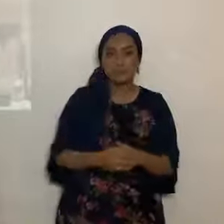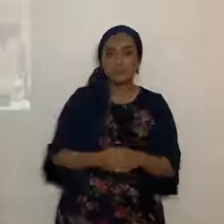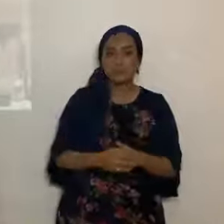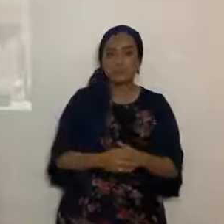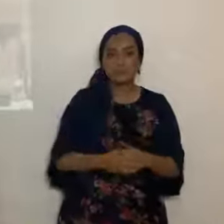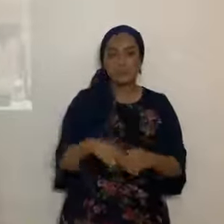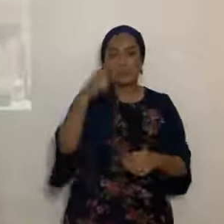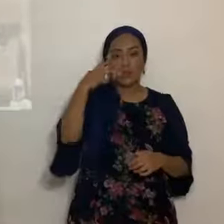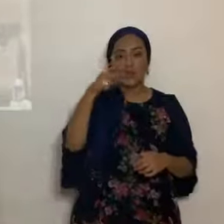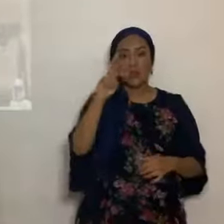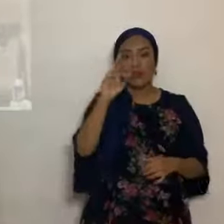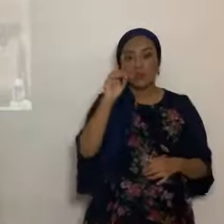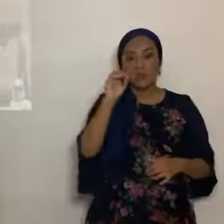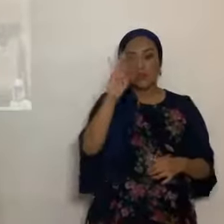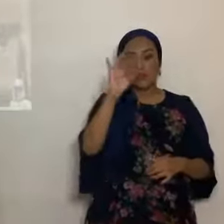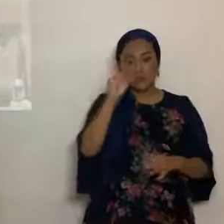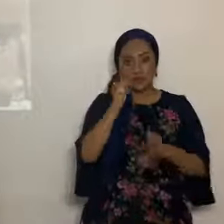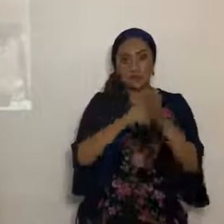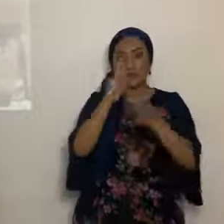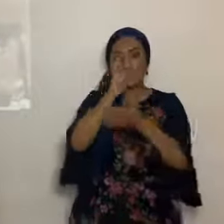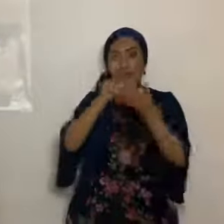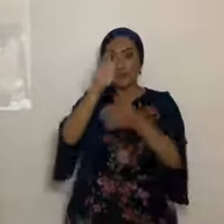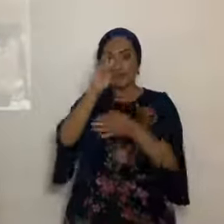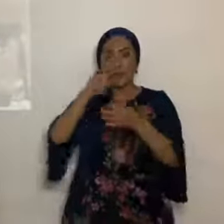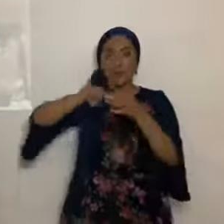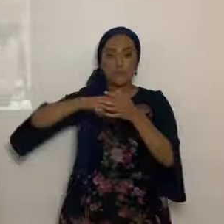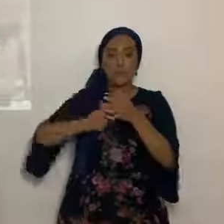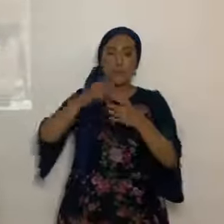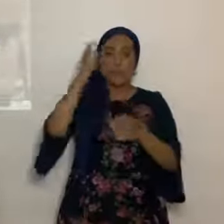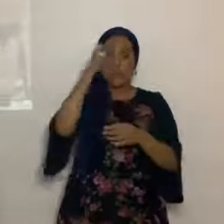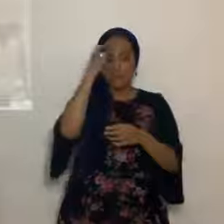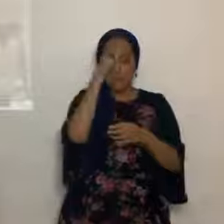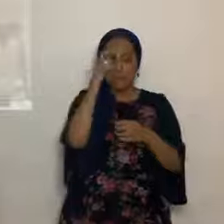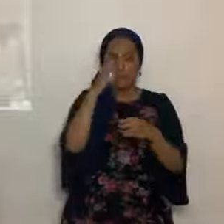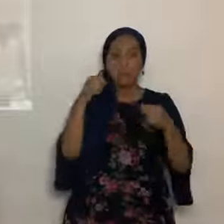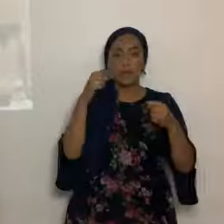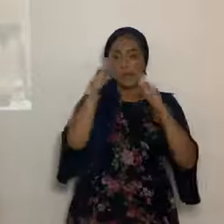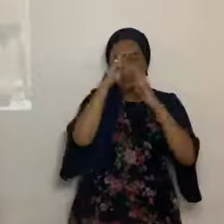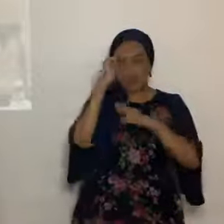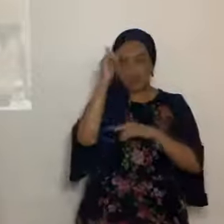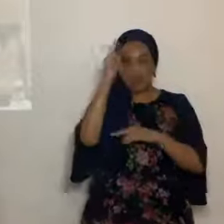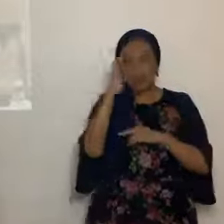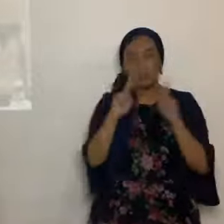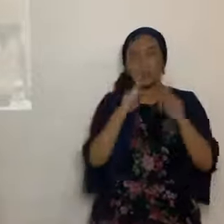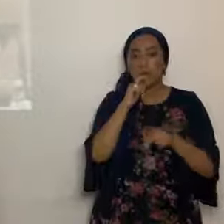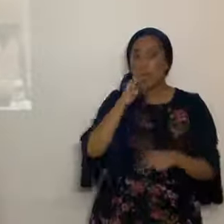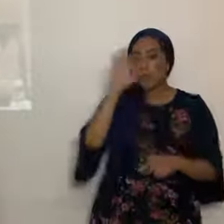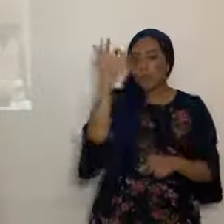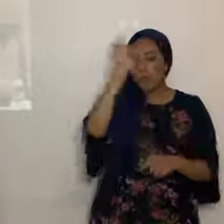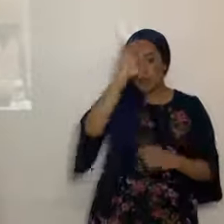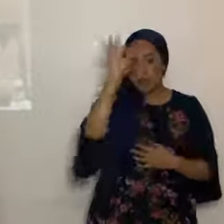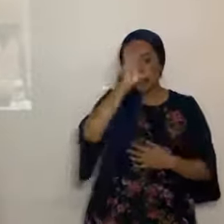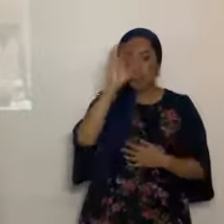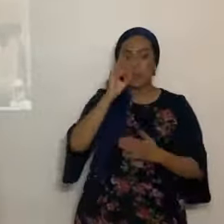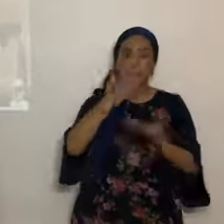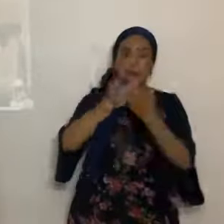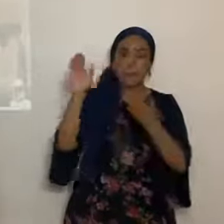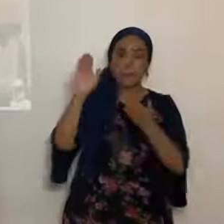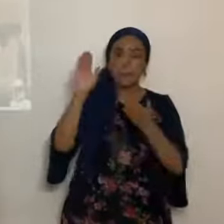Proverbios 1:7. El principio de la sabiduría es el temor de Yahweh. Los insensatos desprecian